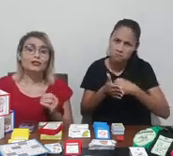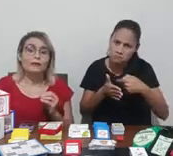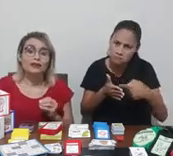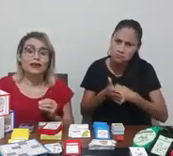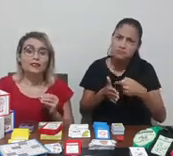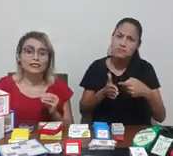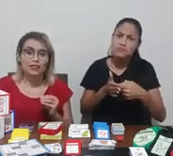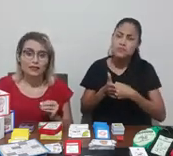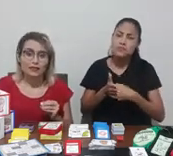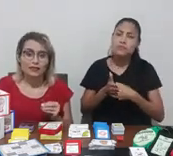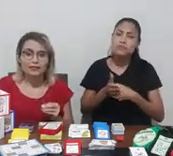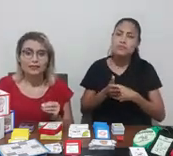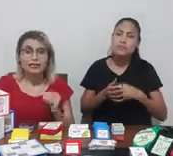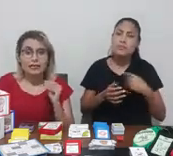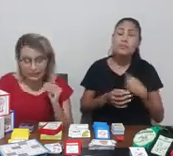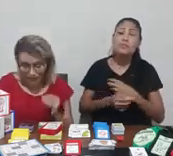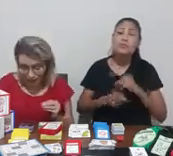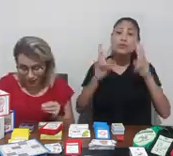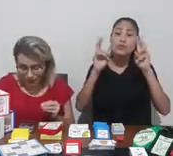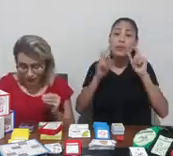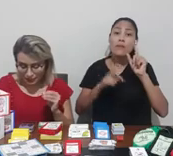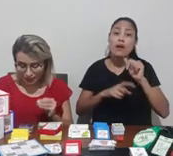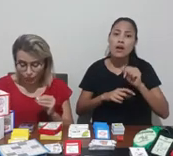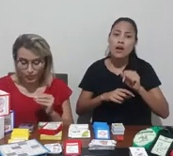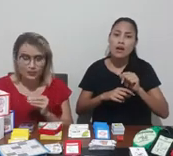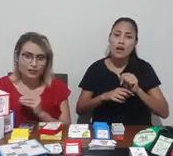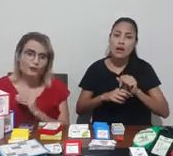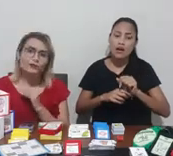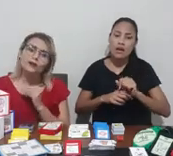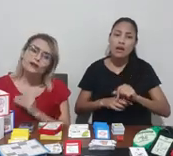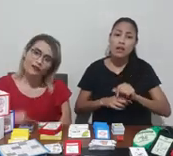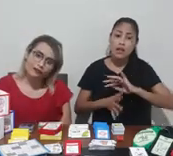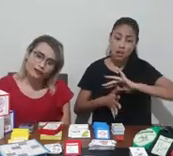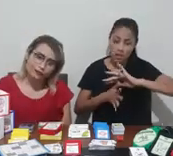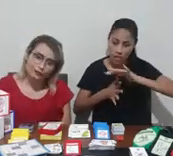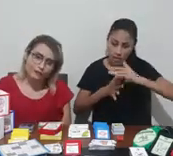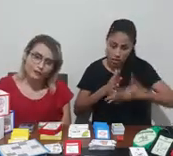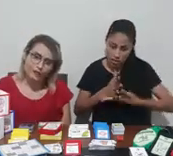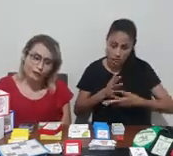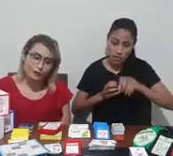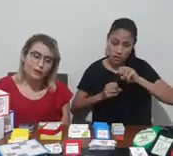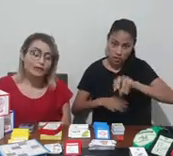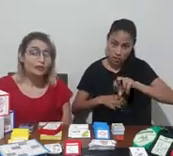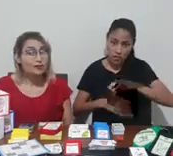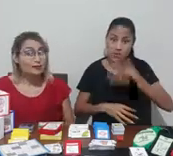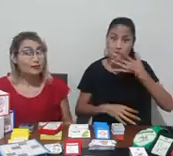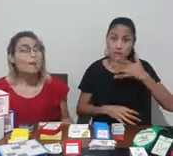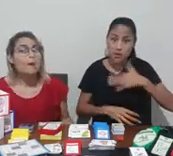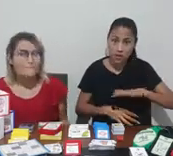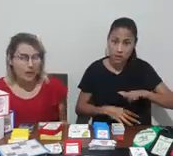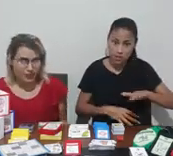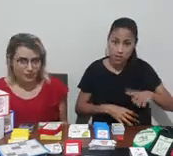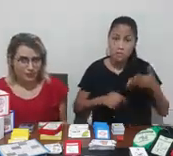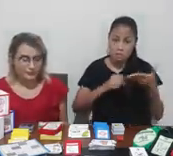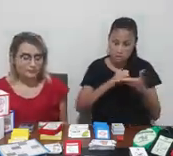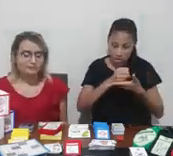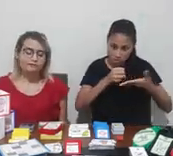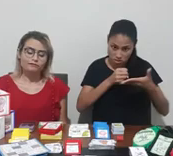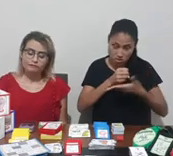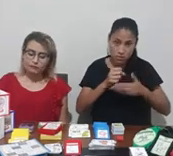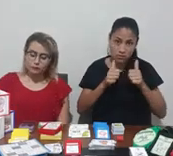nossa temática é exatamente Libras na educação infantil, tá bom? Na educação